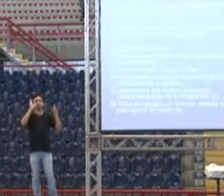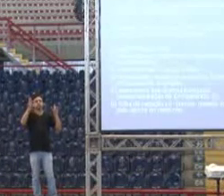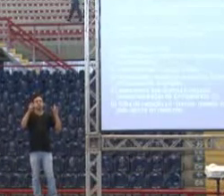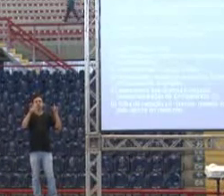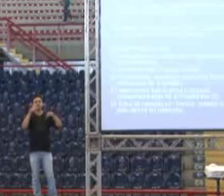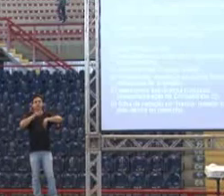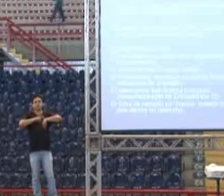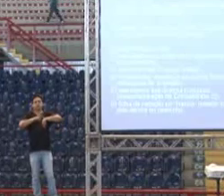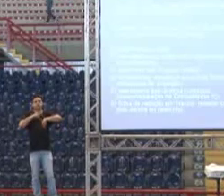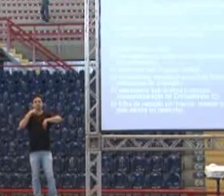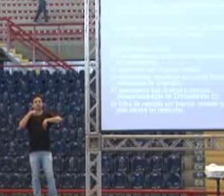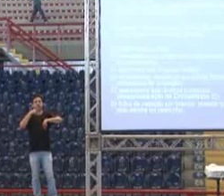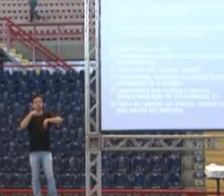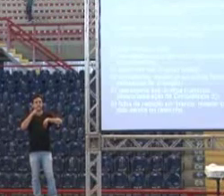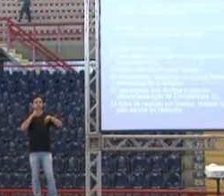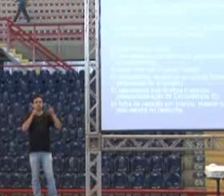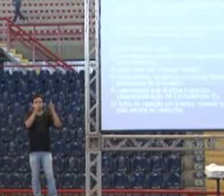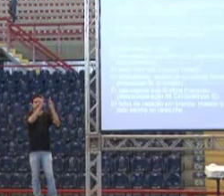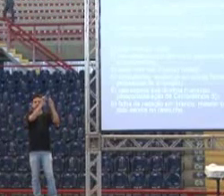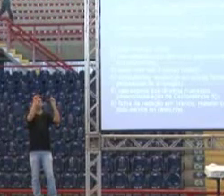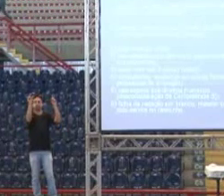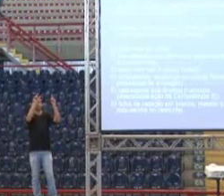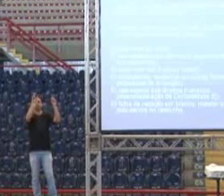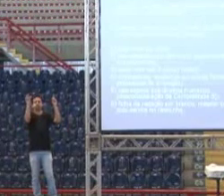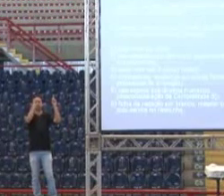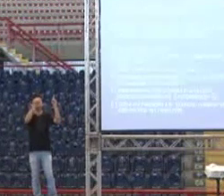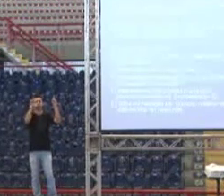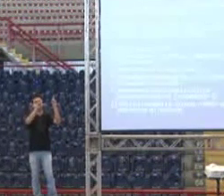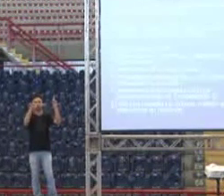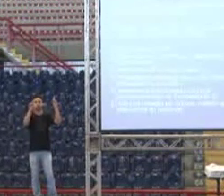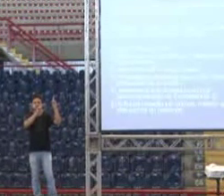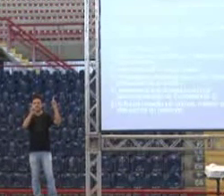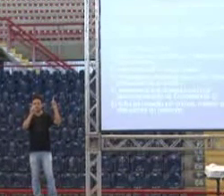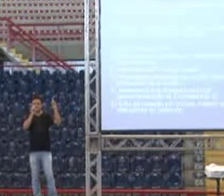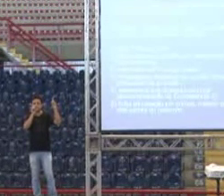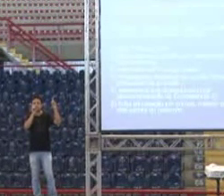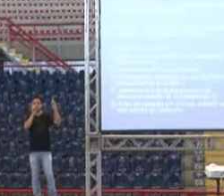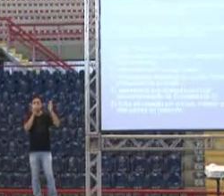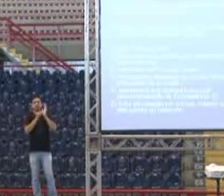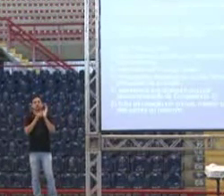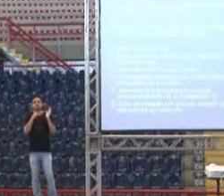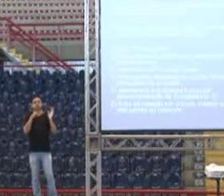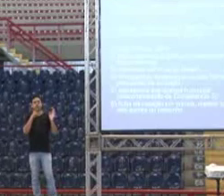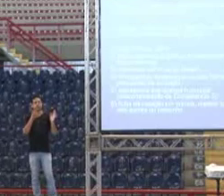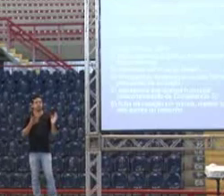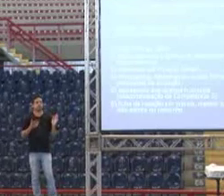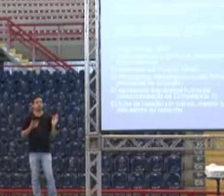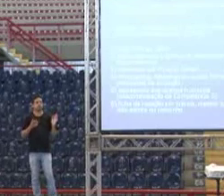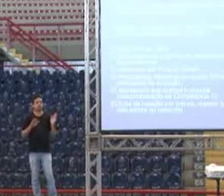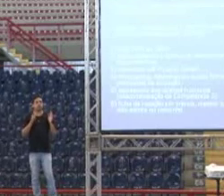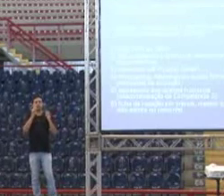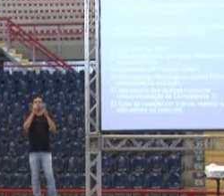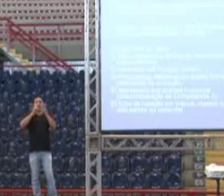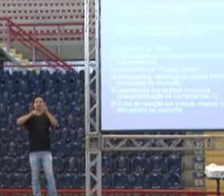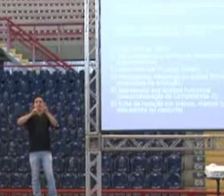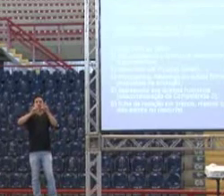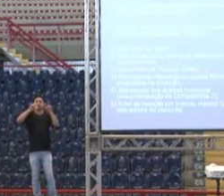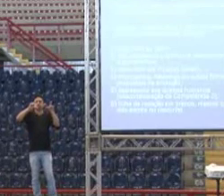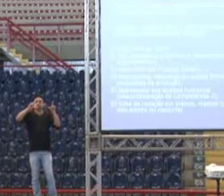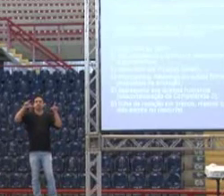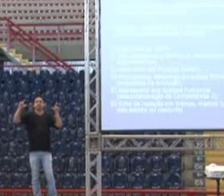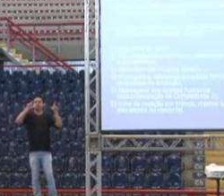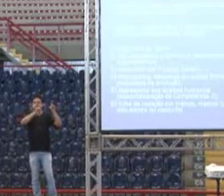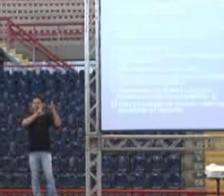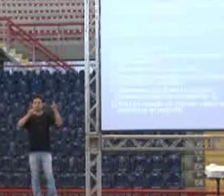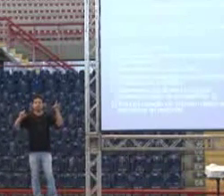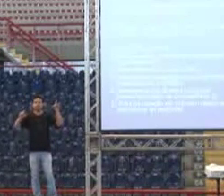assim, não vai dar não, acho que não vai dar não, já disse tudo, né? Aí ele começa a aumentar a letra.